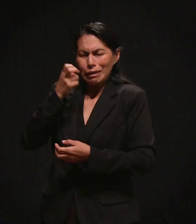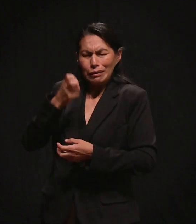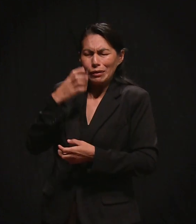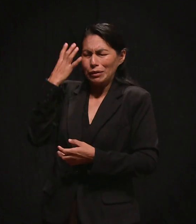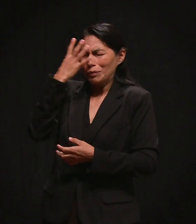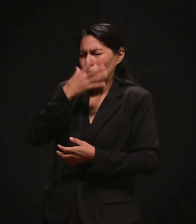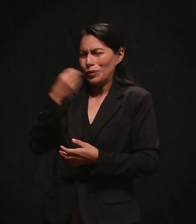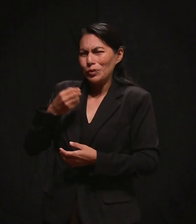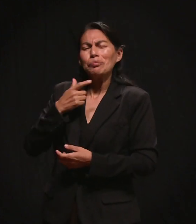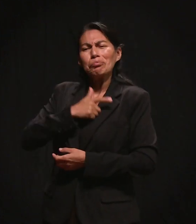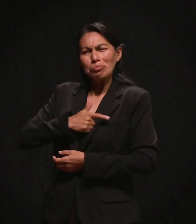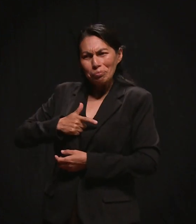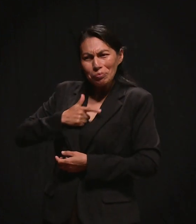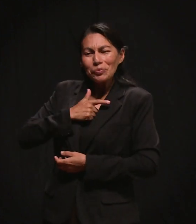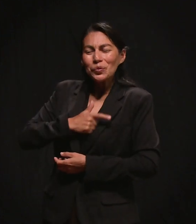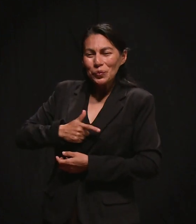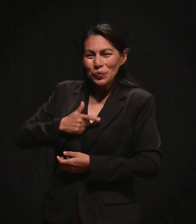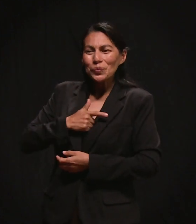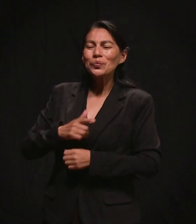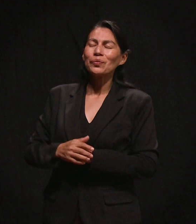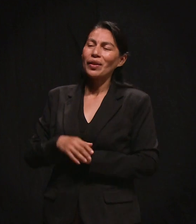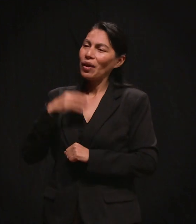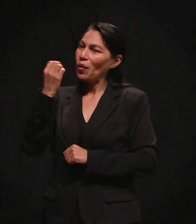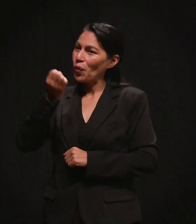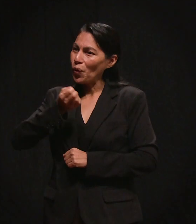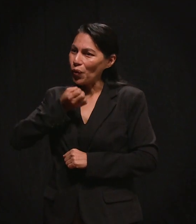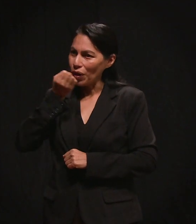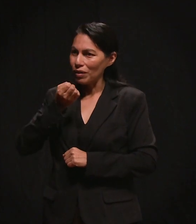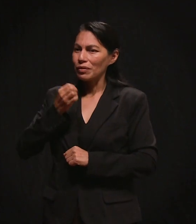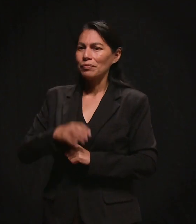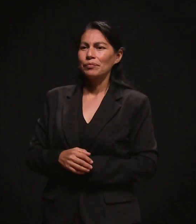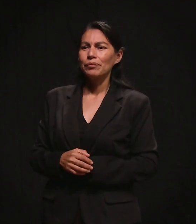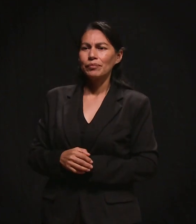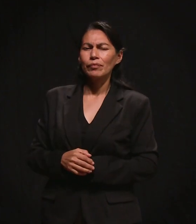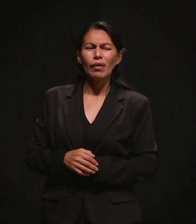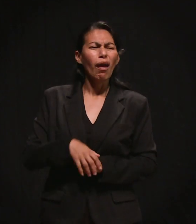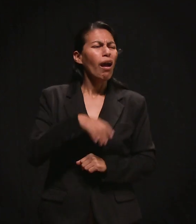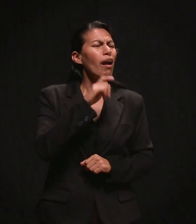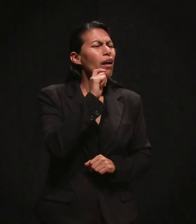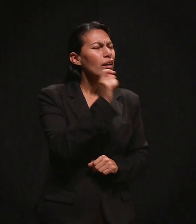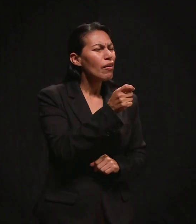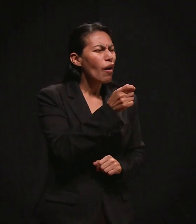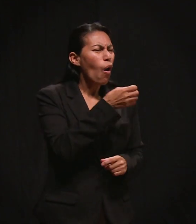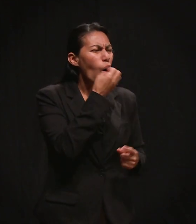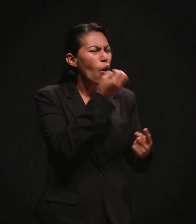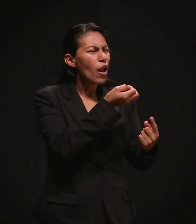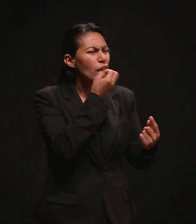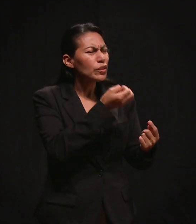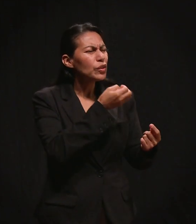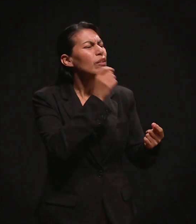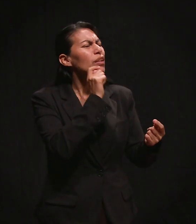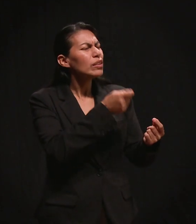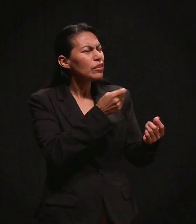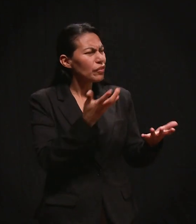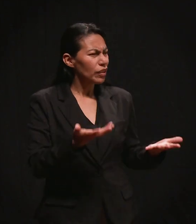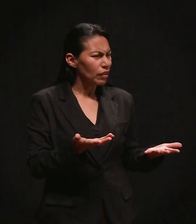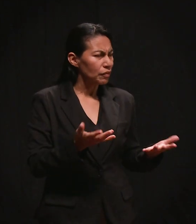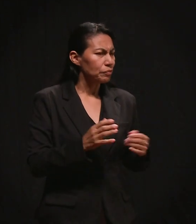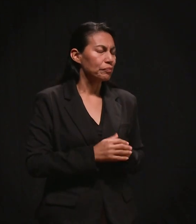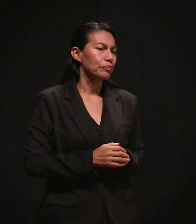que me gusta mucho hacer, orar. Emi, ¿y qué ha llegado a ser la oración? Supongo que conforme